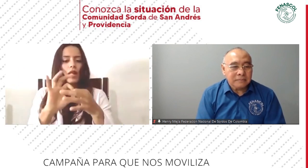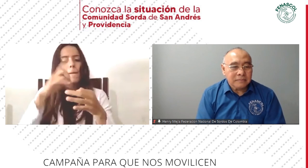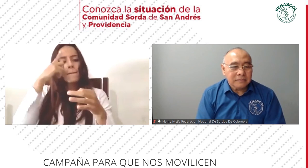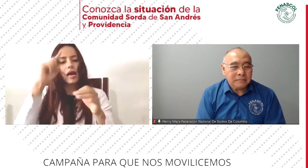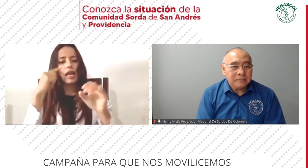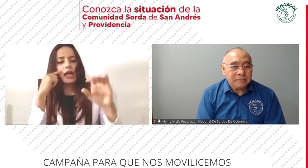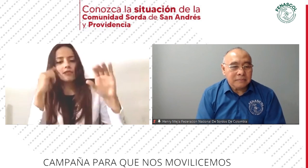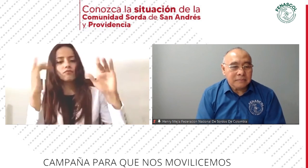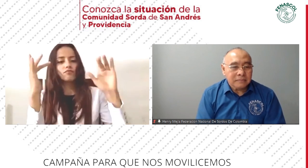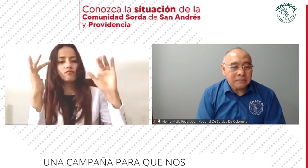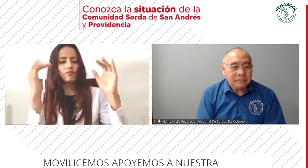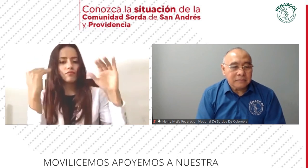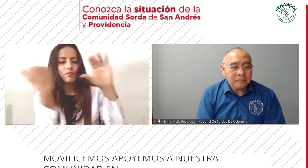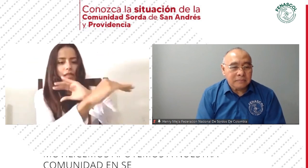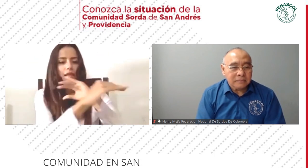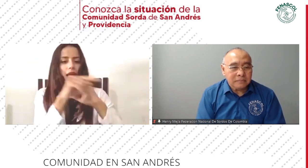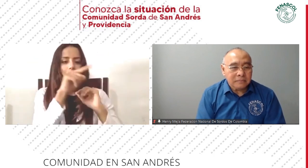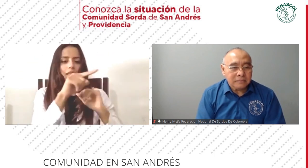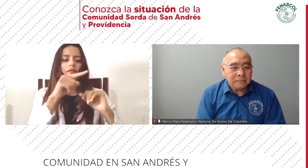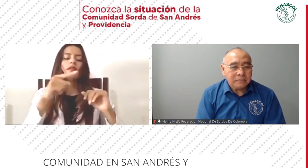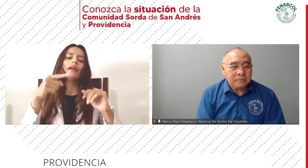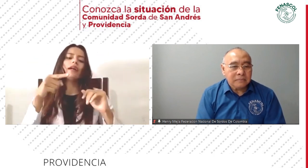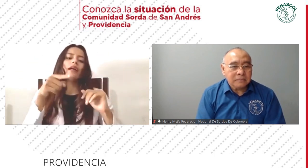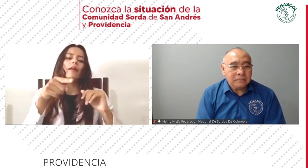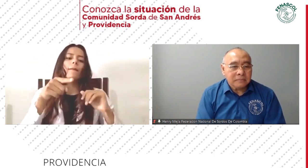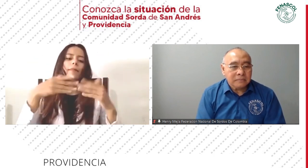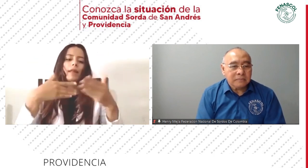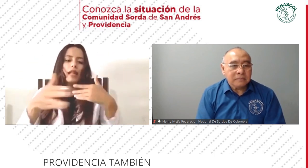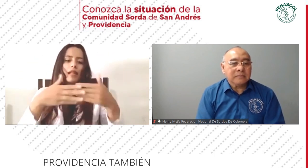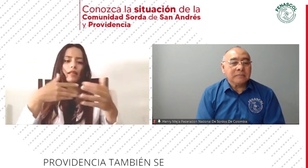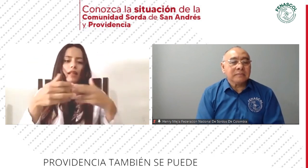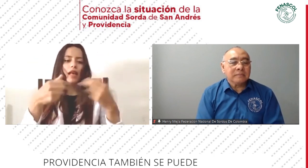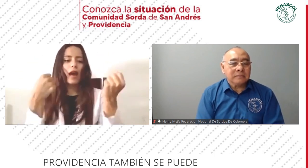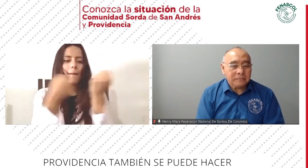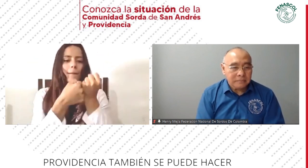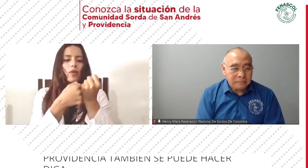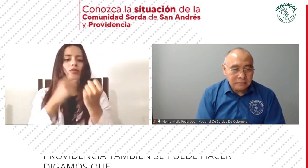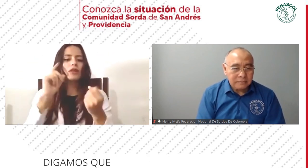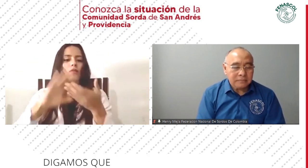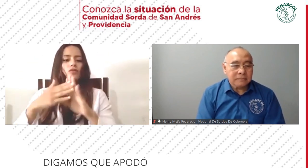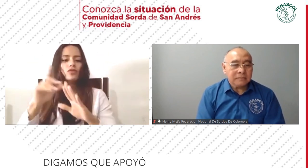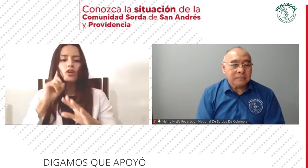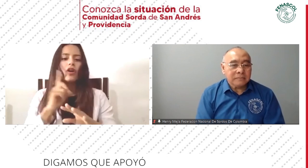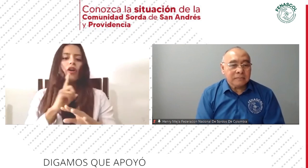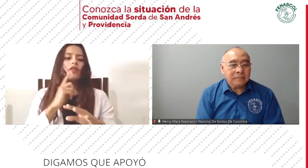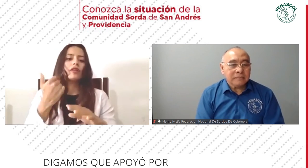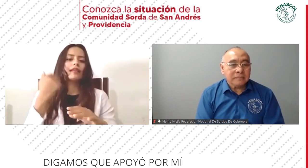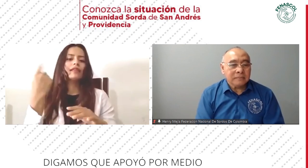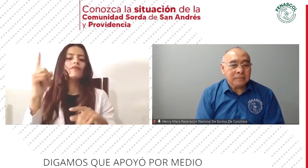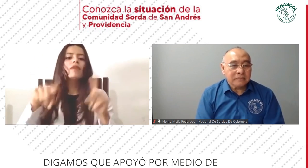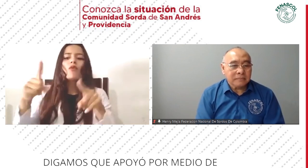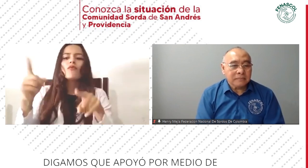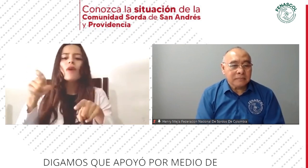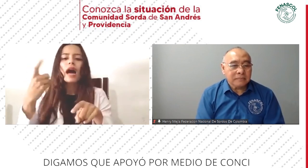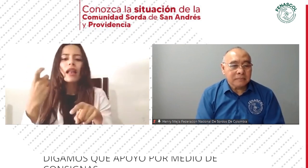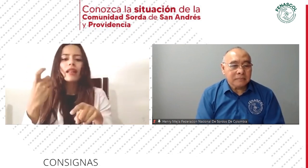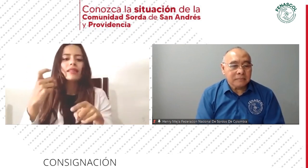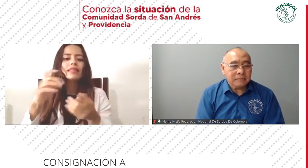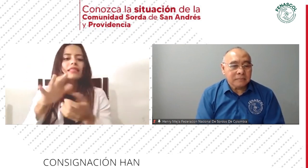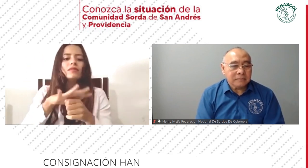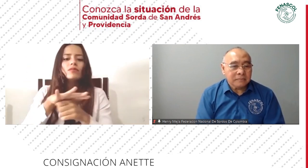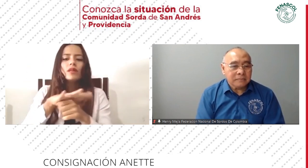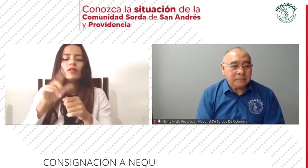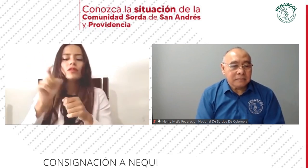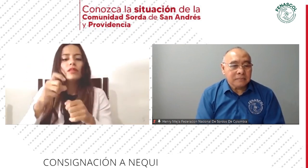y apoyemos a nuestra comunidad en san andrés y providencia también se puede hacer digamos que apoyo por medio de consignación